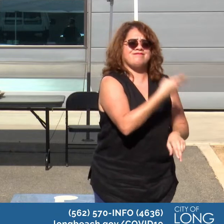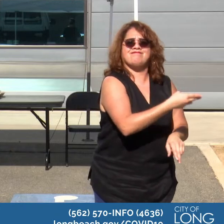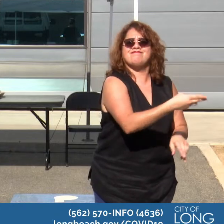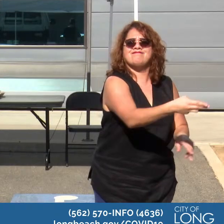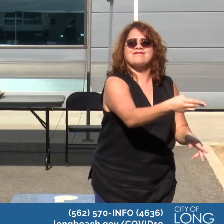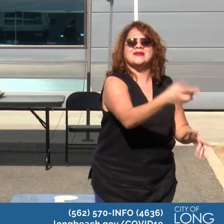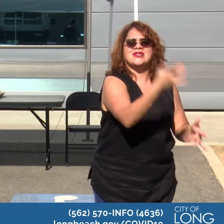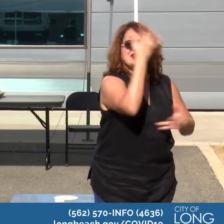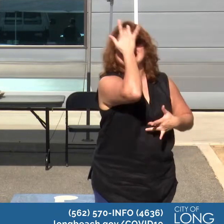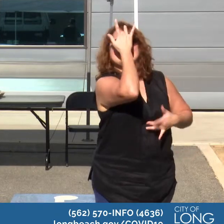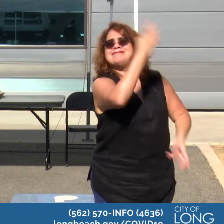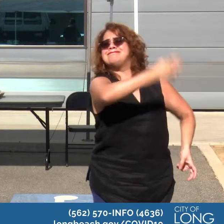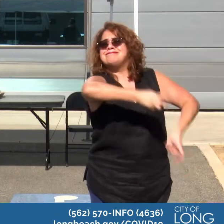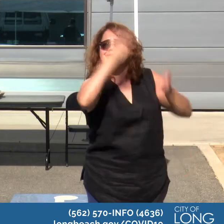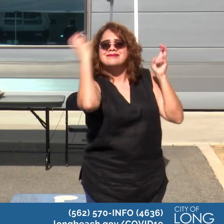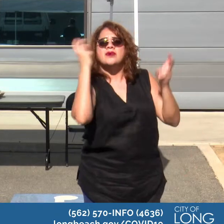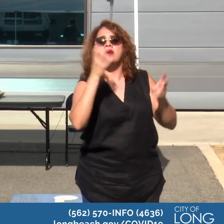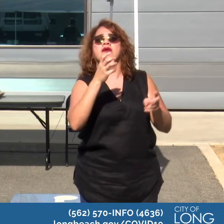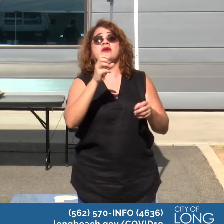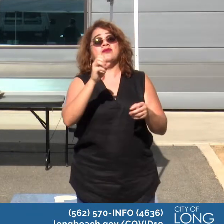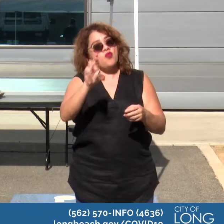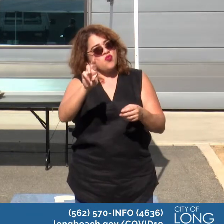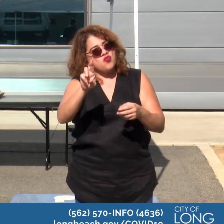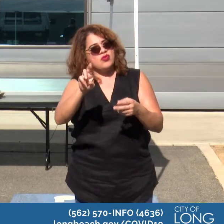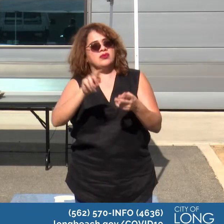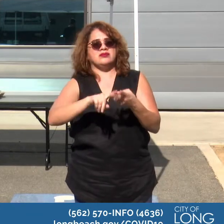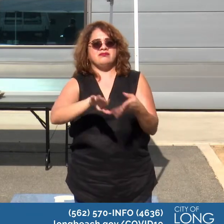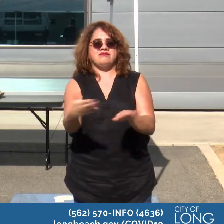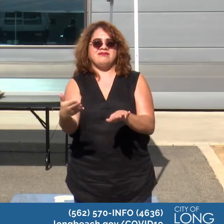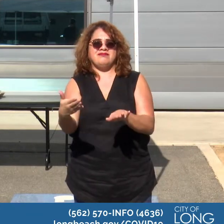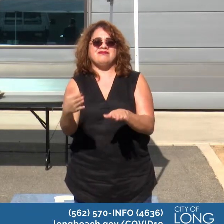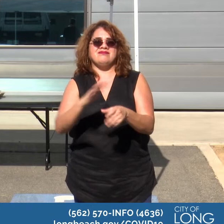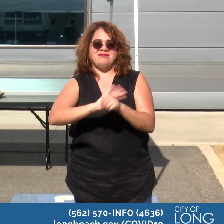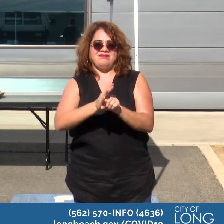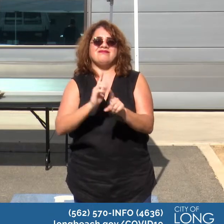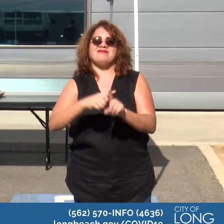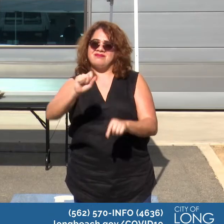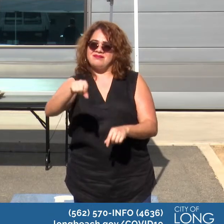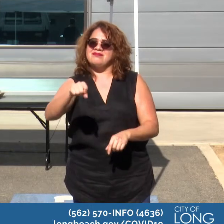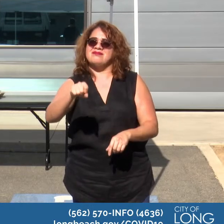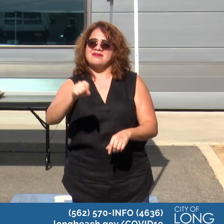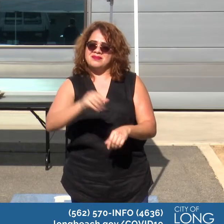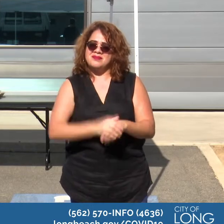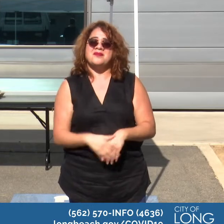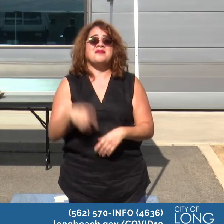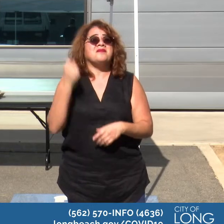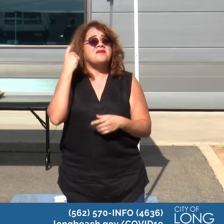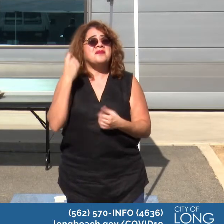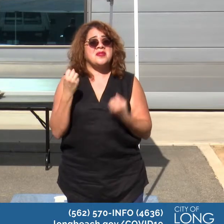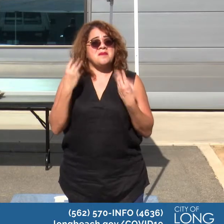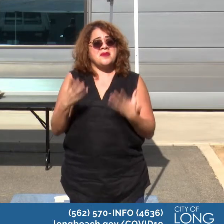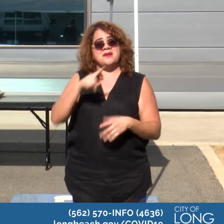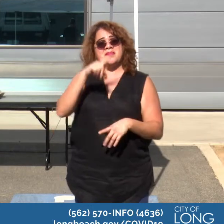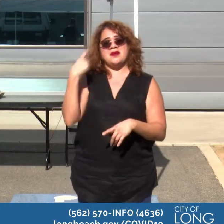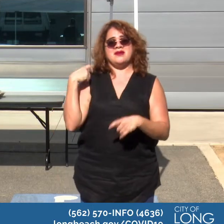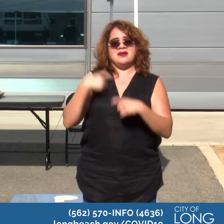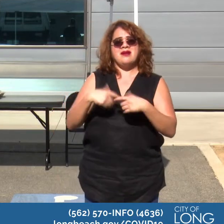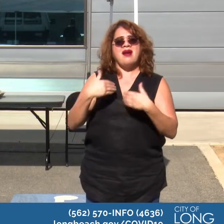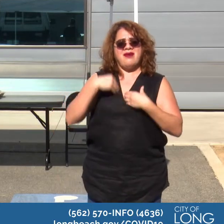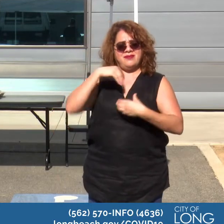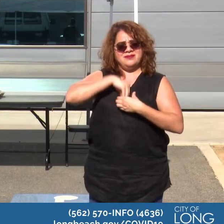Este grupo también tiene más probabilidades de tener problemas de salud subyacentes como resultados de